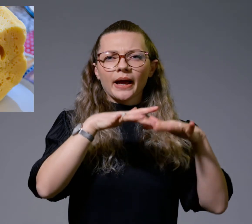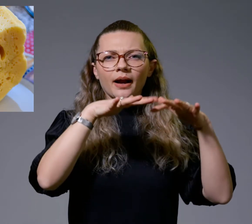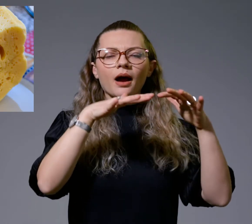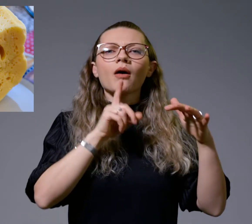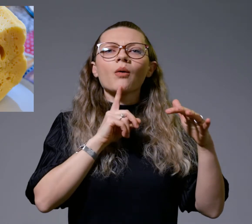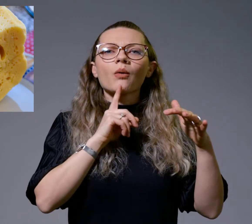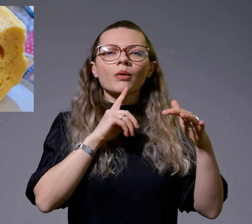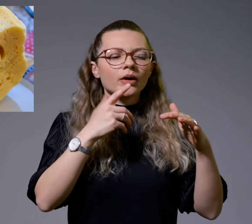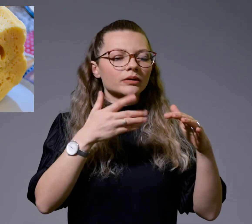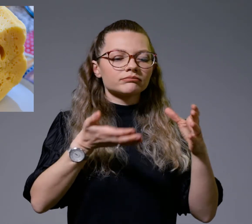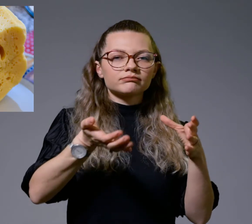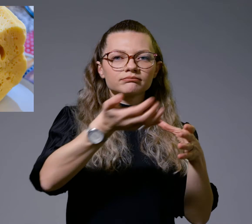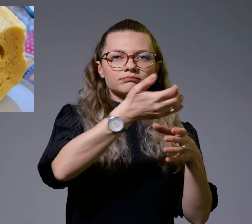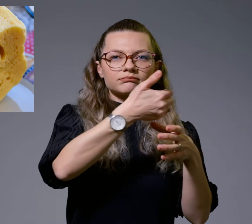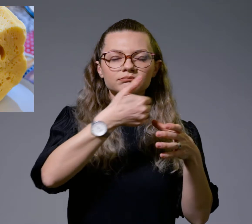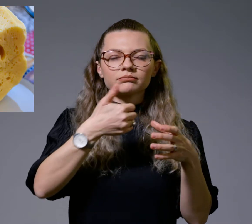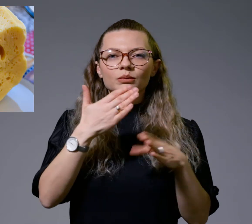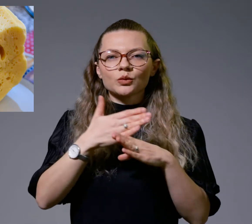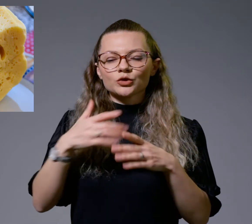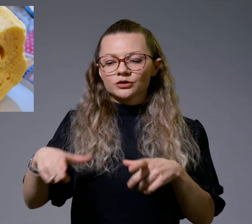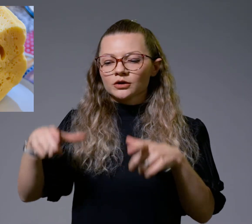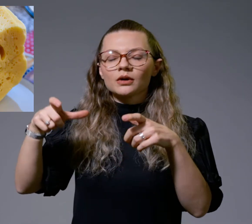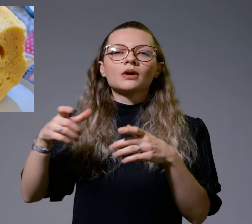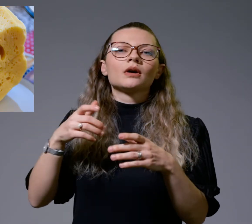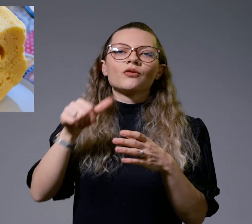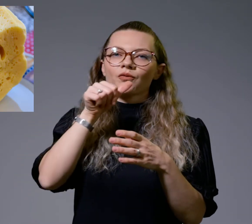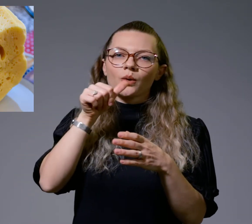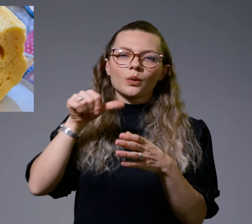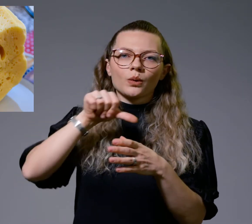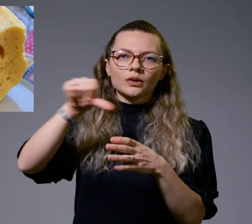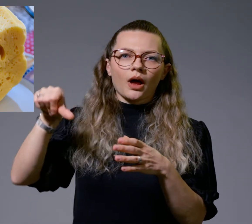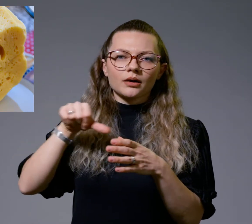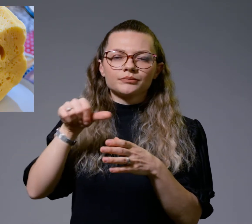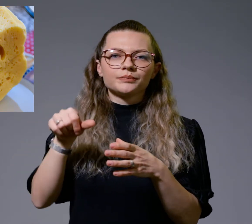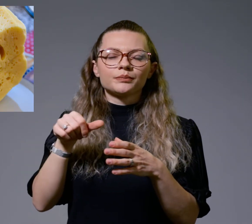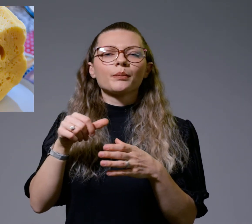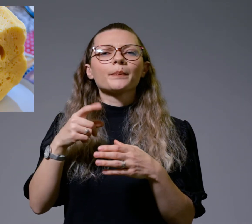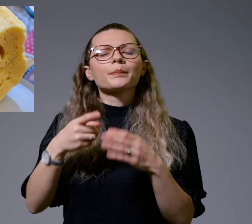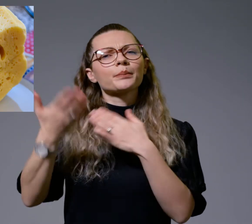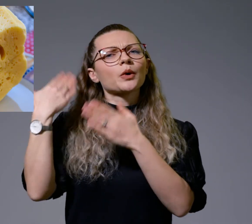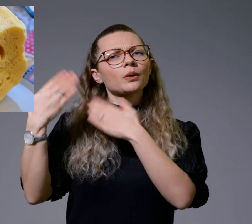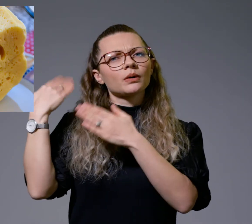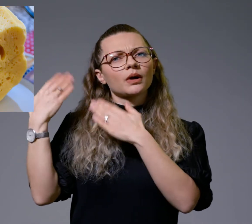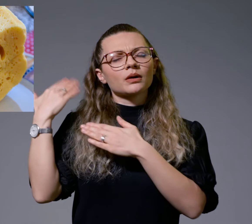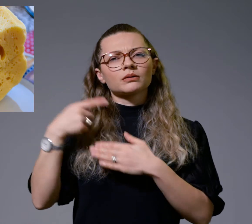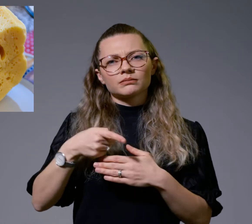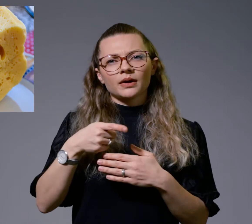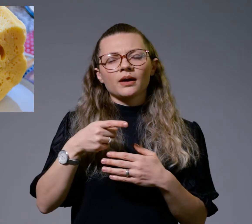се собира во каче и се прелива со вода. Во минатото, биеното сирење